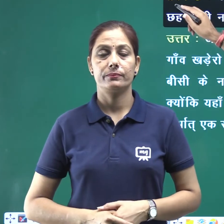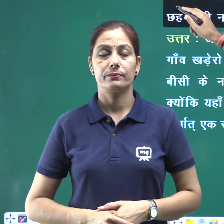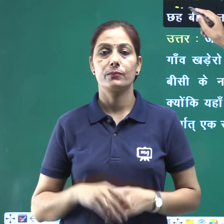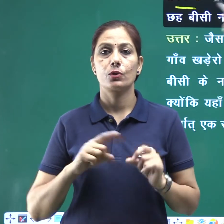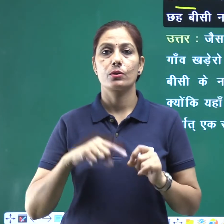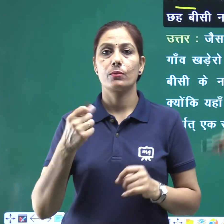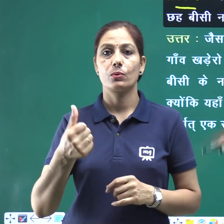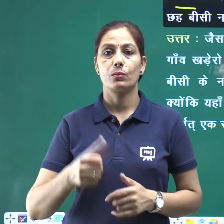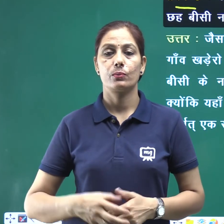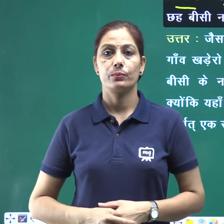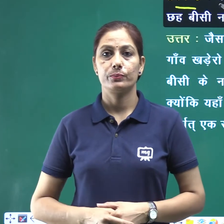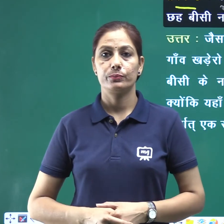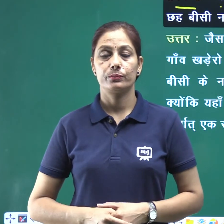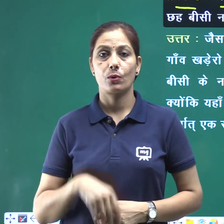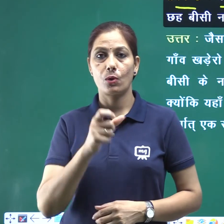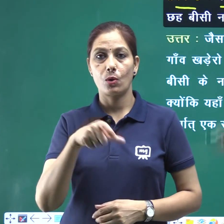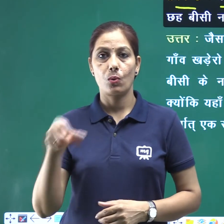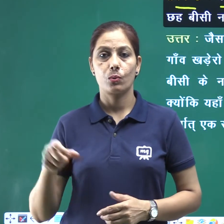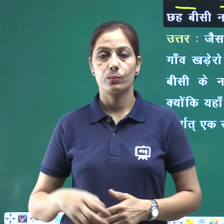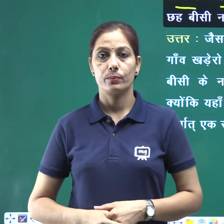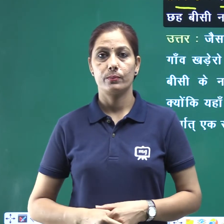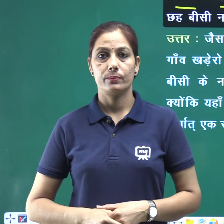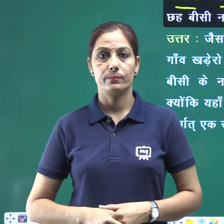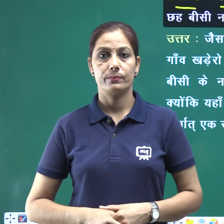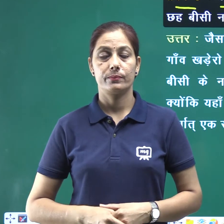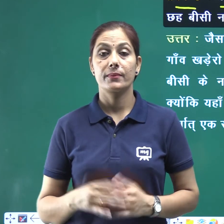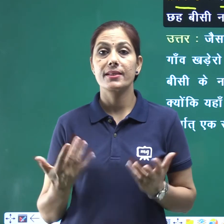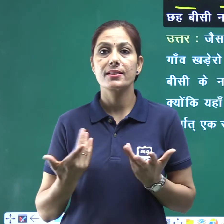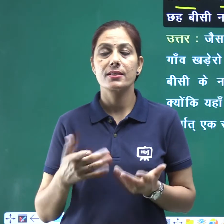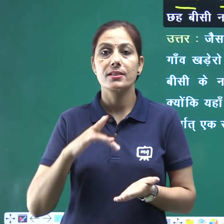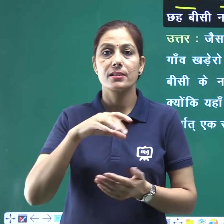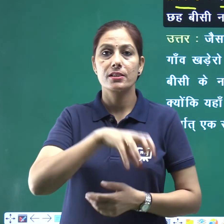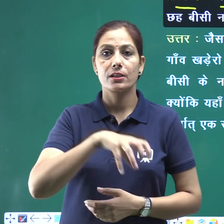प्रश्न 9, लोग किस क्षेत्र को